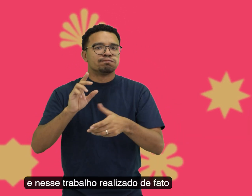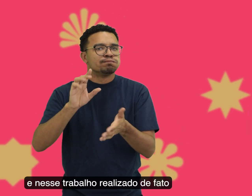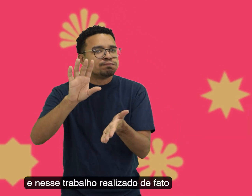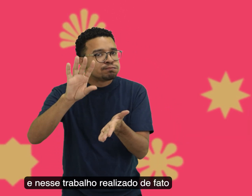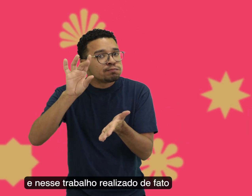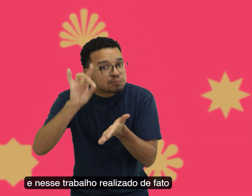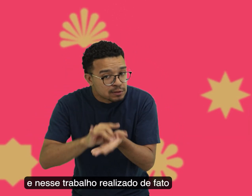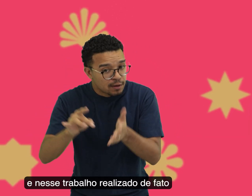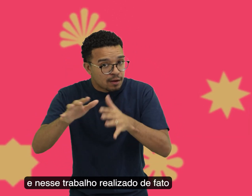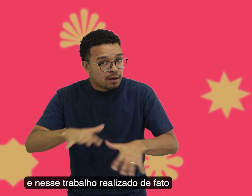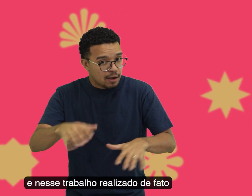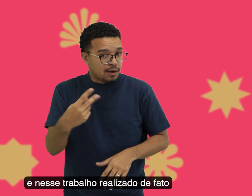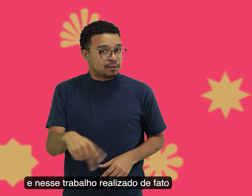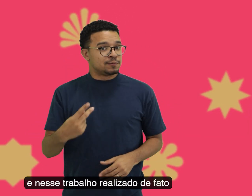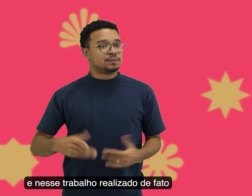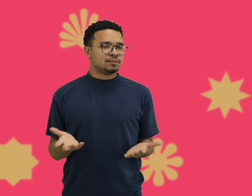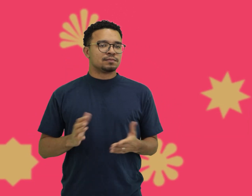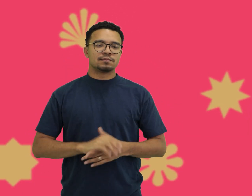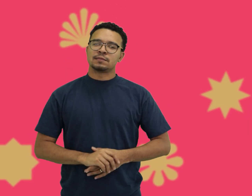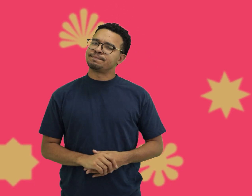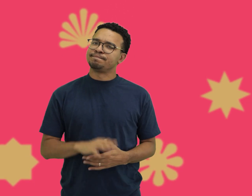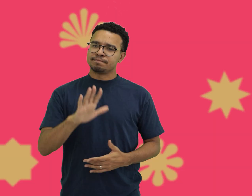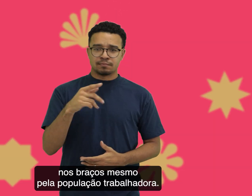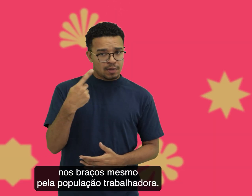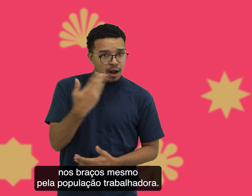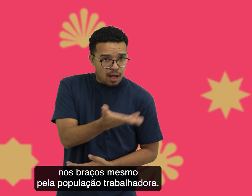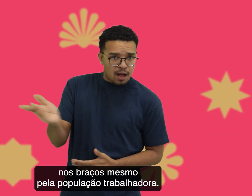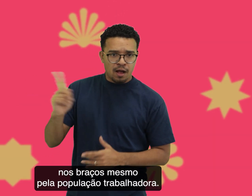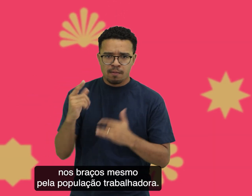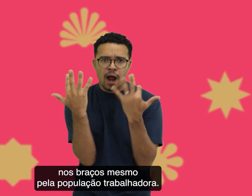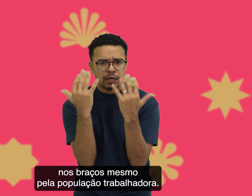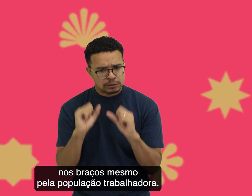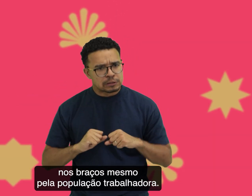e nesse trabalho realizado, né, de fato,